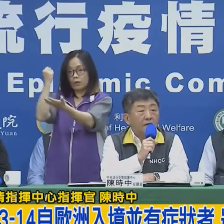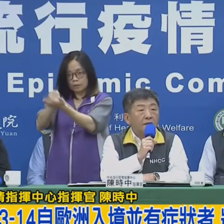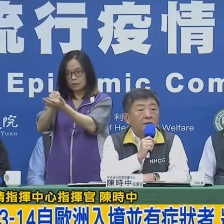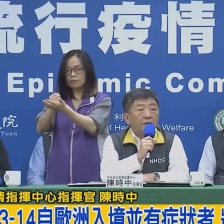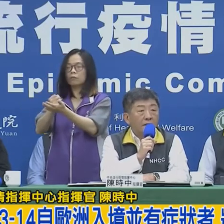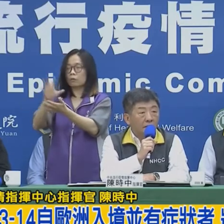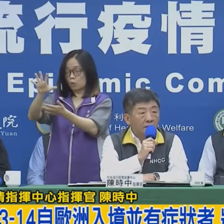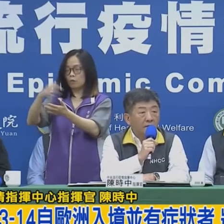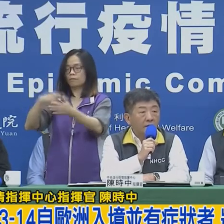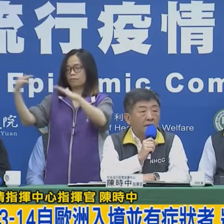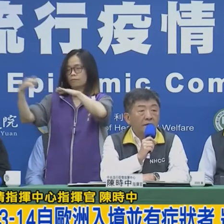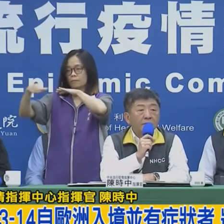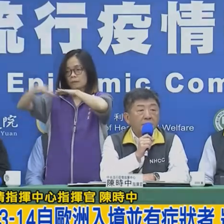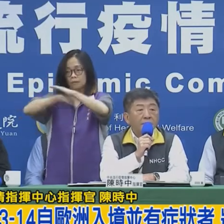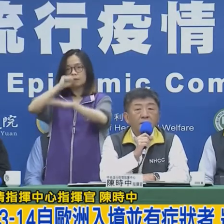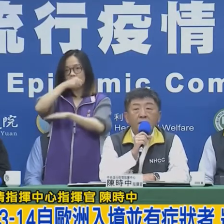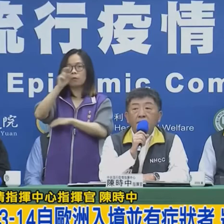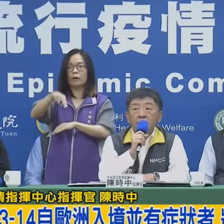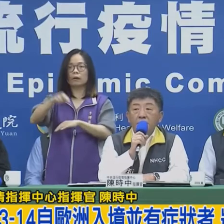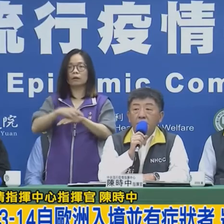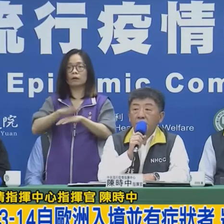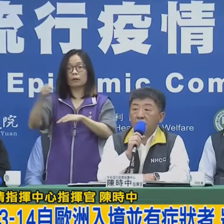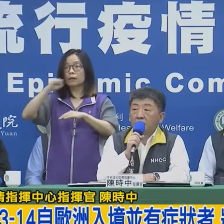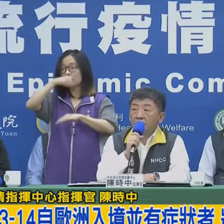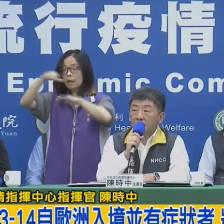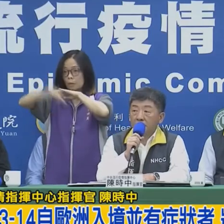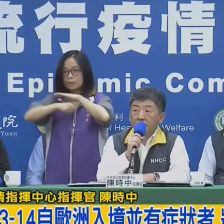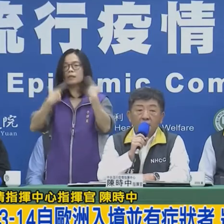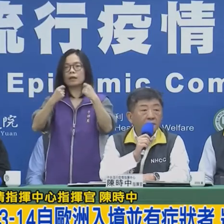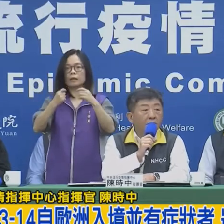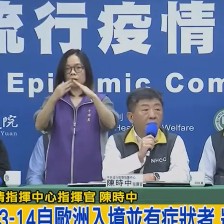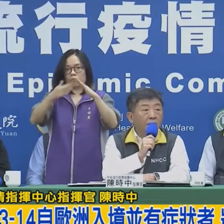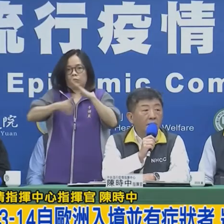能够进到台湾，但进到台湾仍然要维持居家检疫14天。